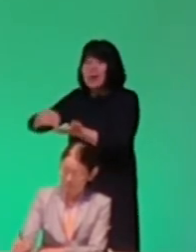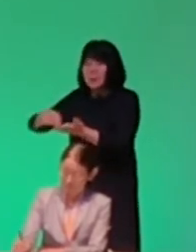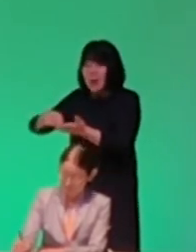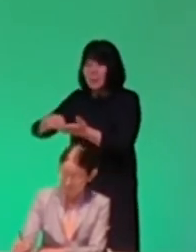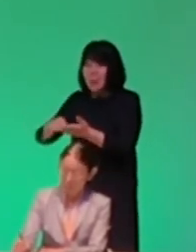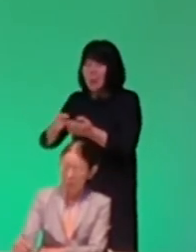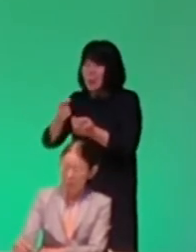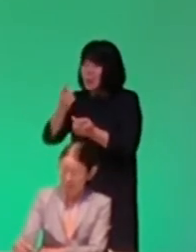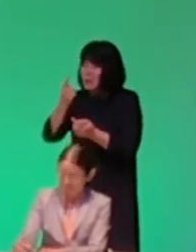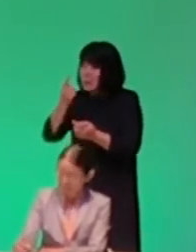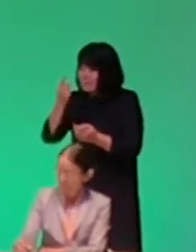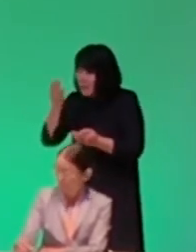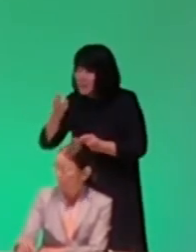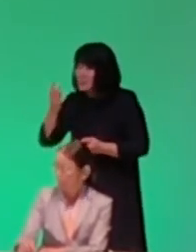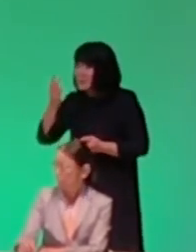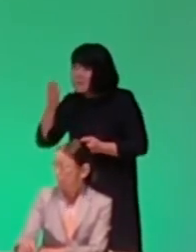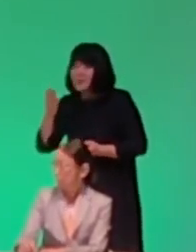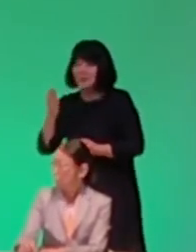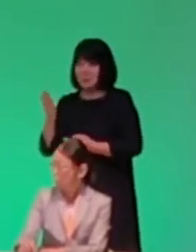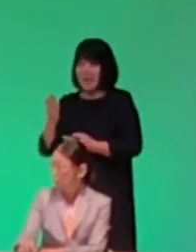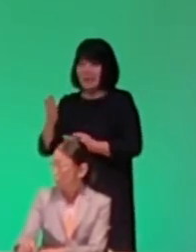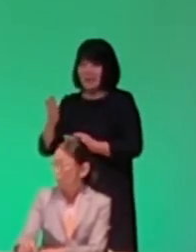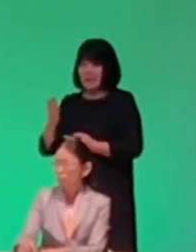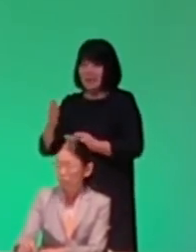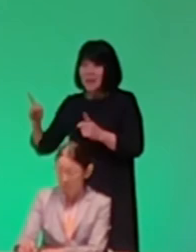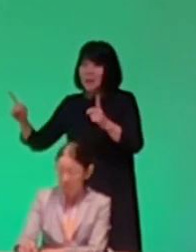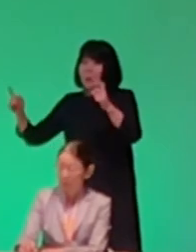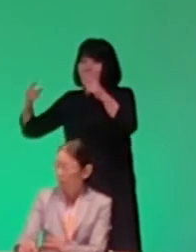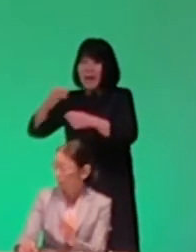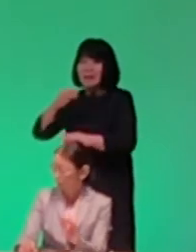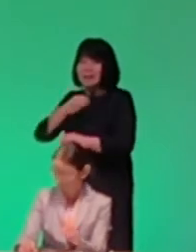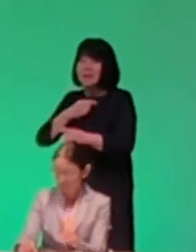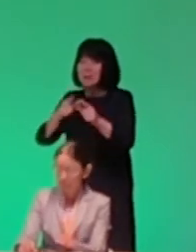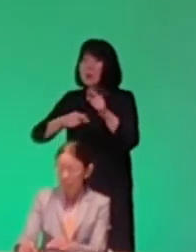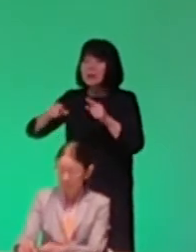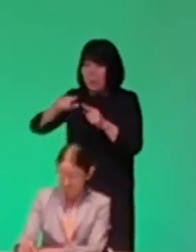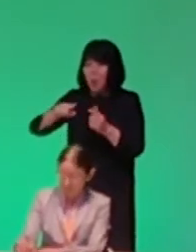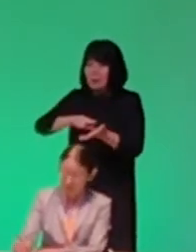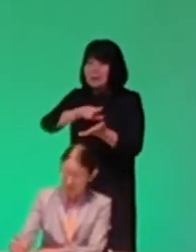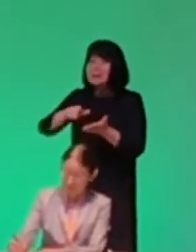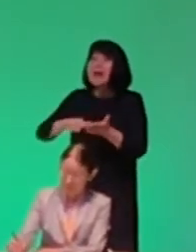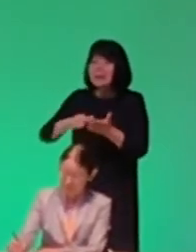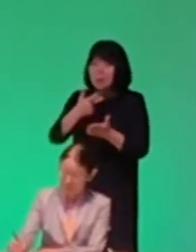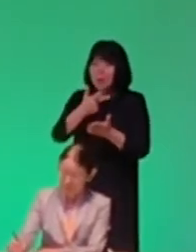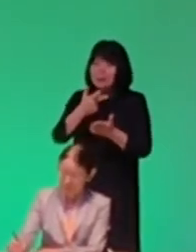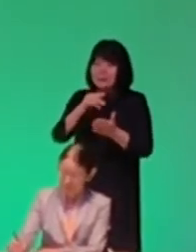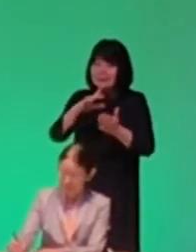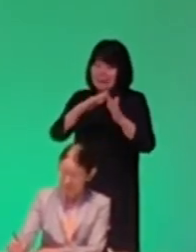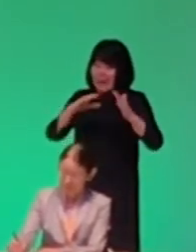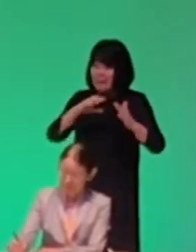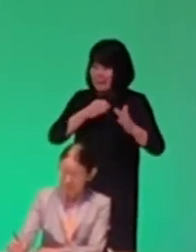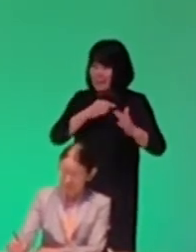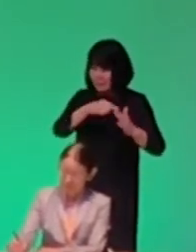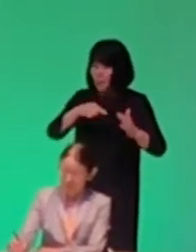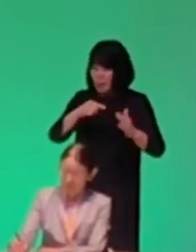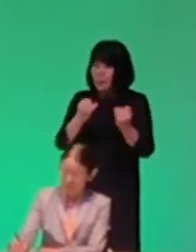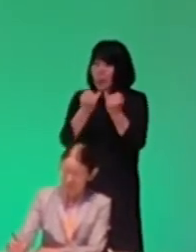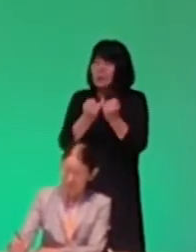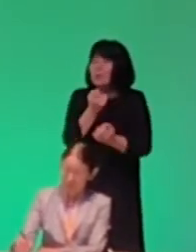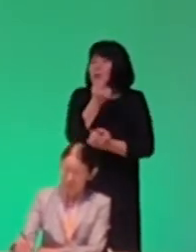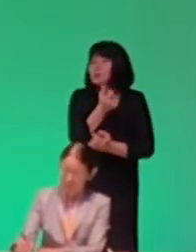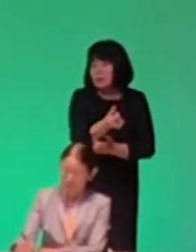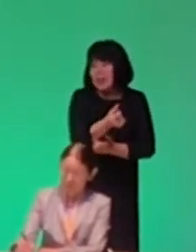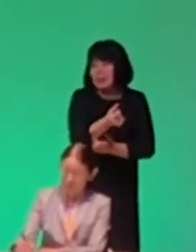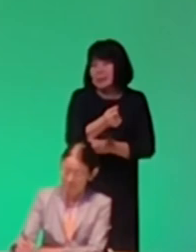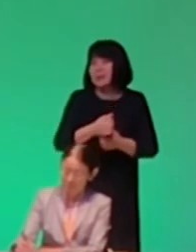パーセント、だから、国会議員よりも身近な地方議会の方が少ない、女性の議員が。それがやっぱり